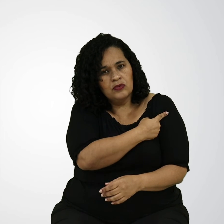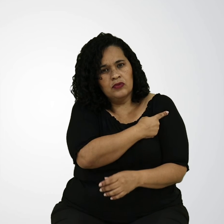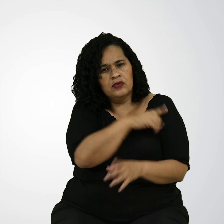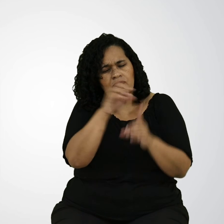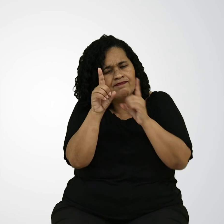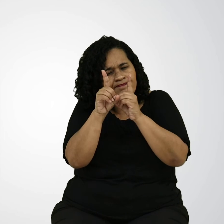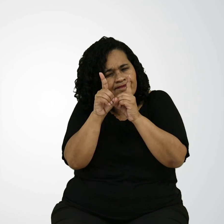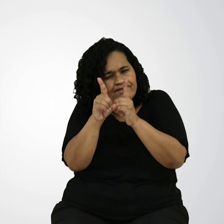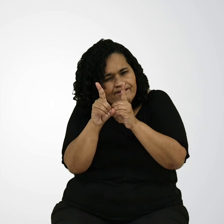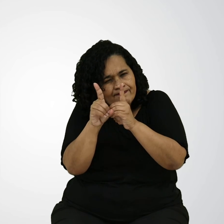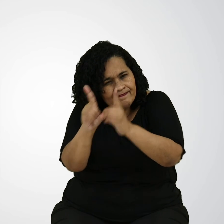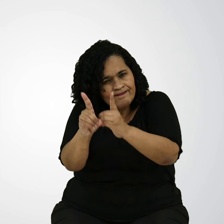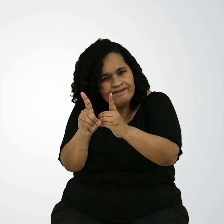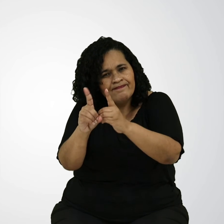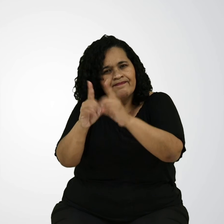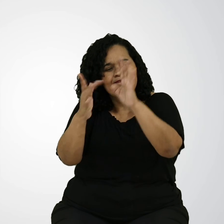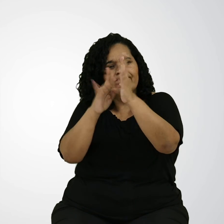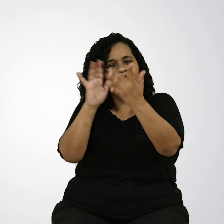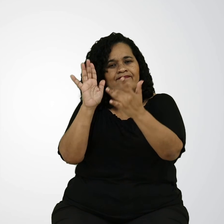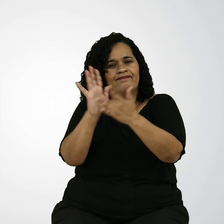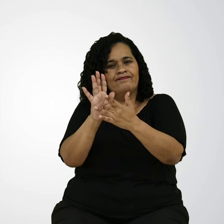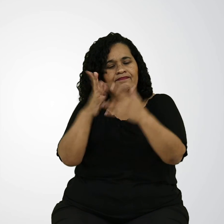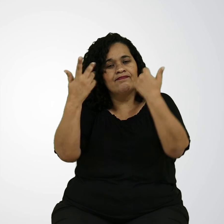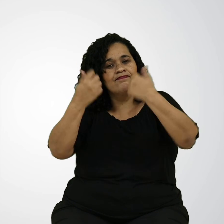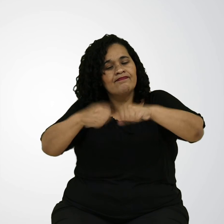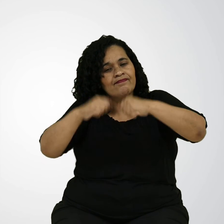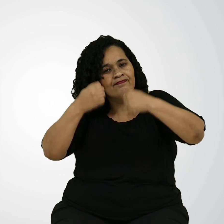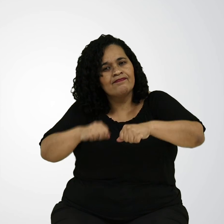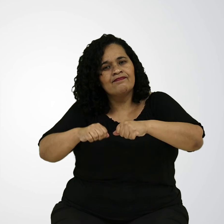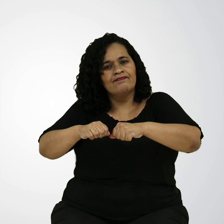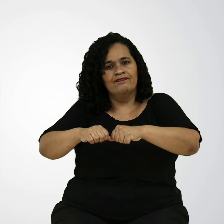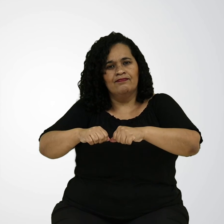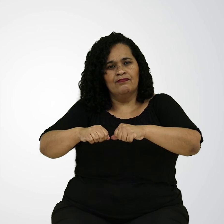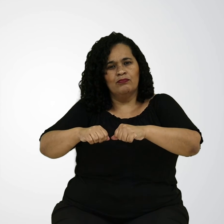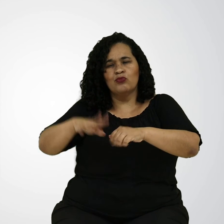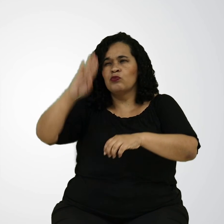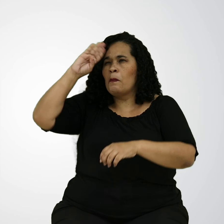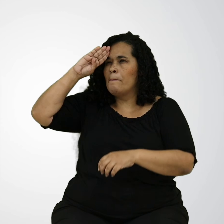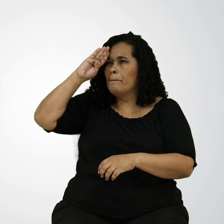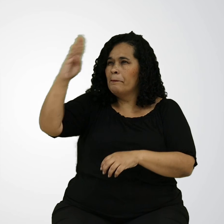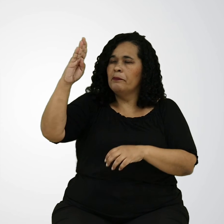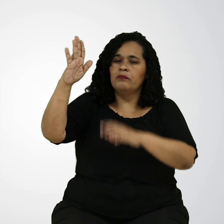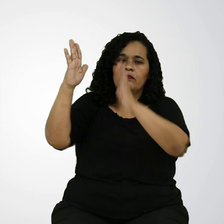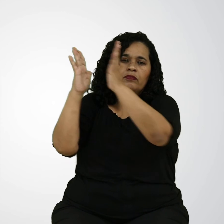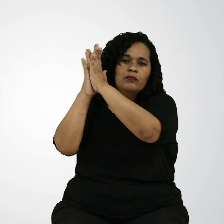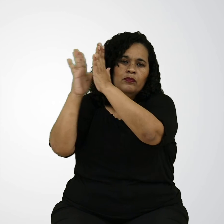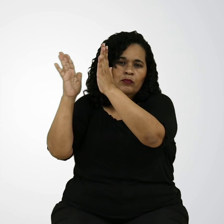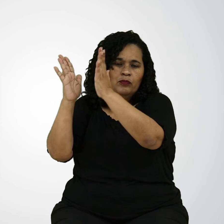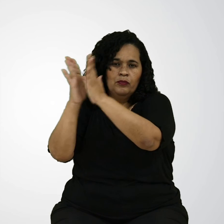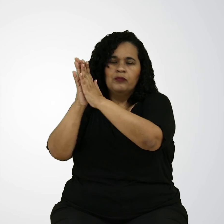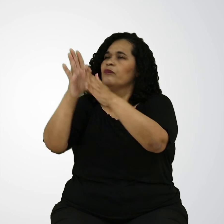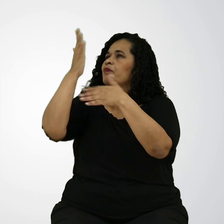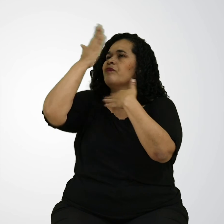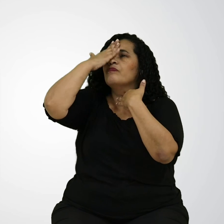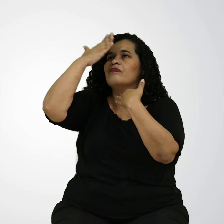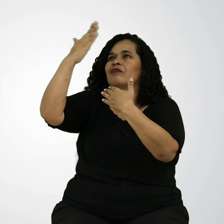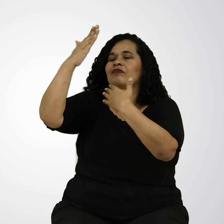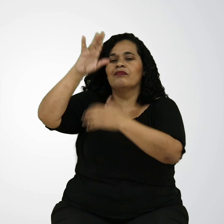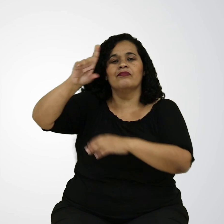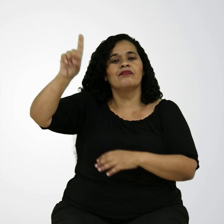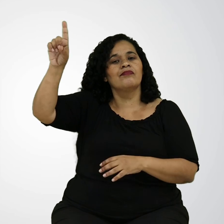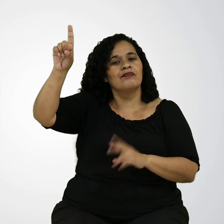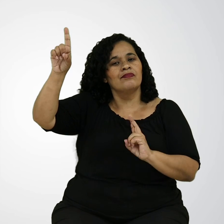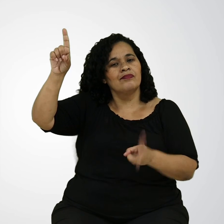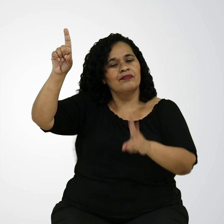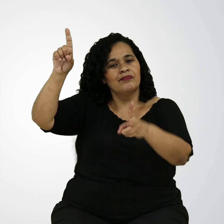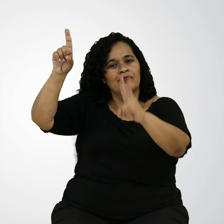do Senhor Jesus, levemos a sério essa prática, com perseverança, com vigilância, com ação de graças e com propósito. É ela que